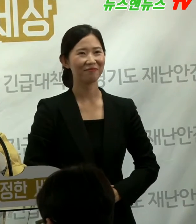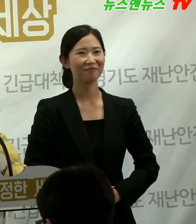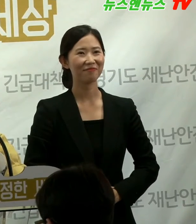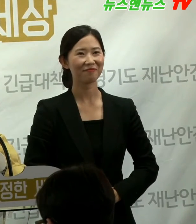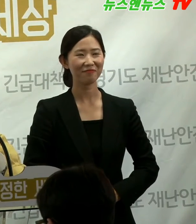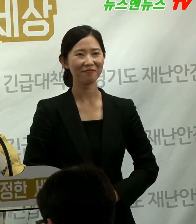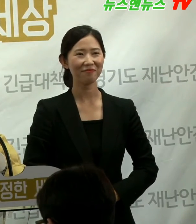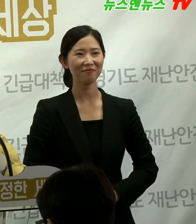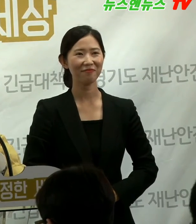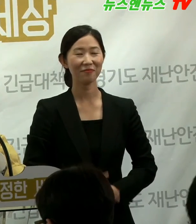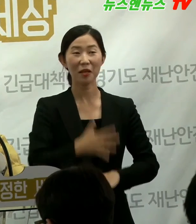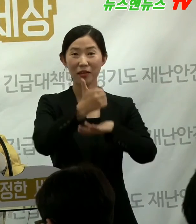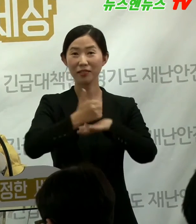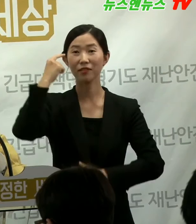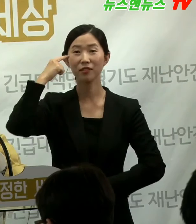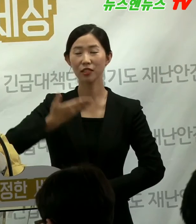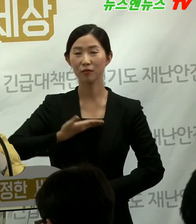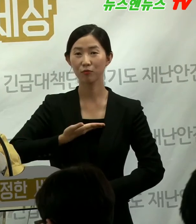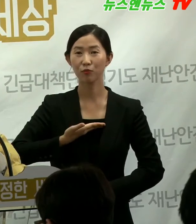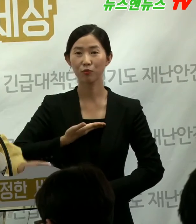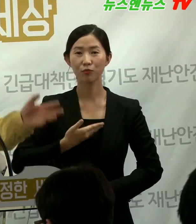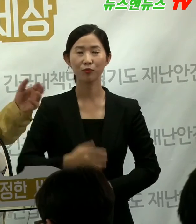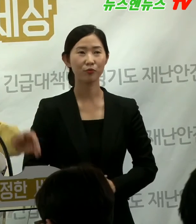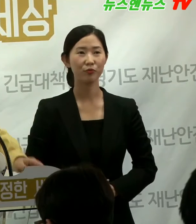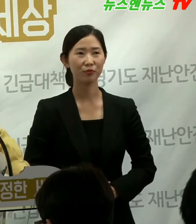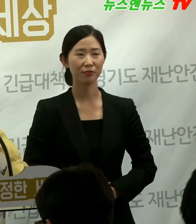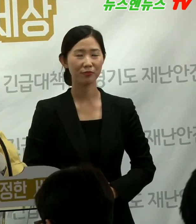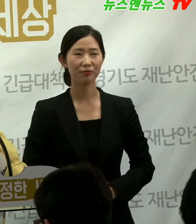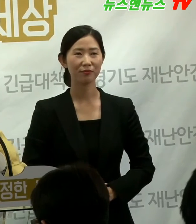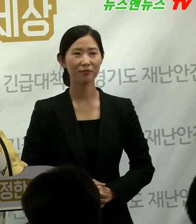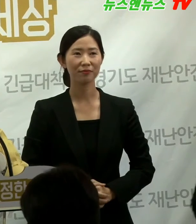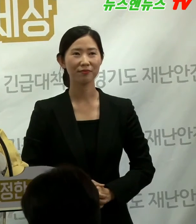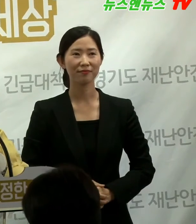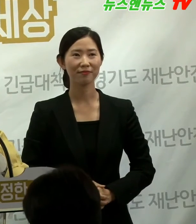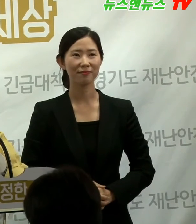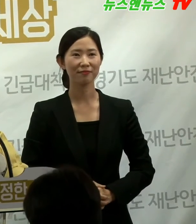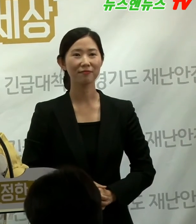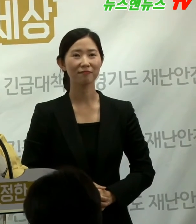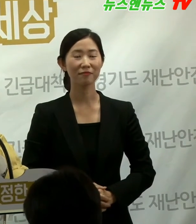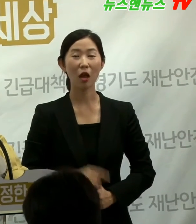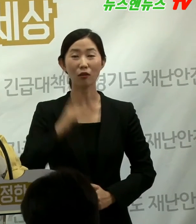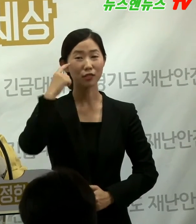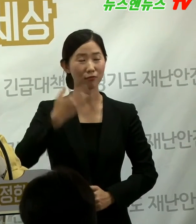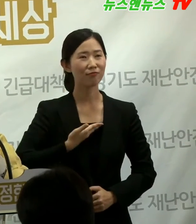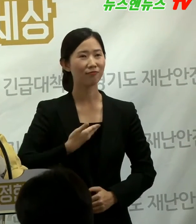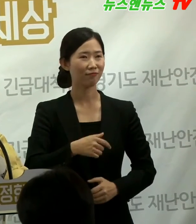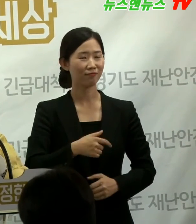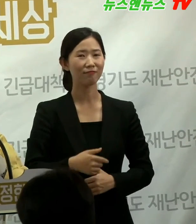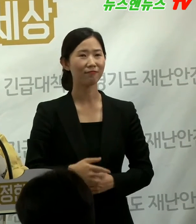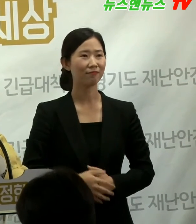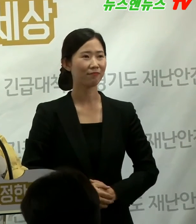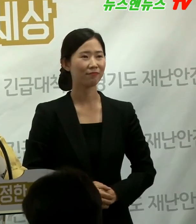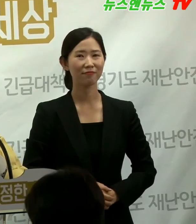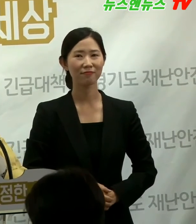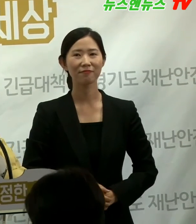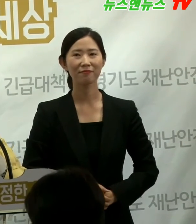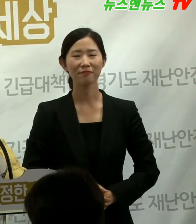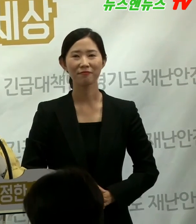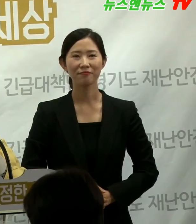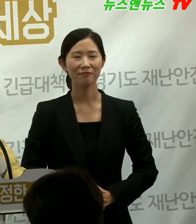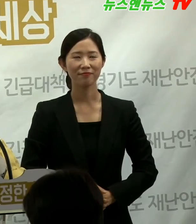마지막 질문 같은데요. 서울일보에, 아니 서울메일에. 맞아요, 좀 하세요. 뭐 자주 뵙는 것도 아닌데. 서울 캐물할 직분 계세요? 다른 거 물어봐도 됩니다.